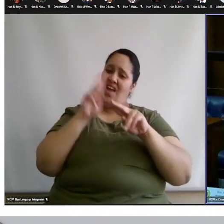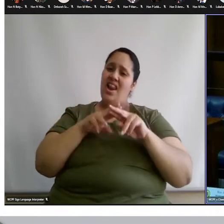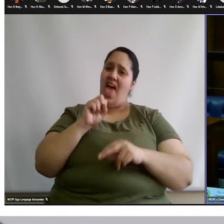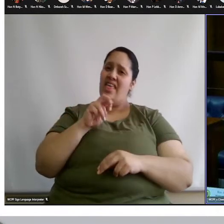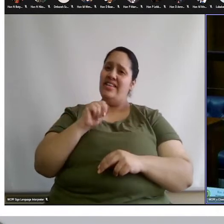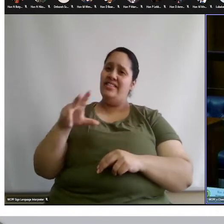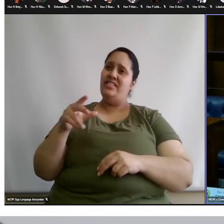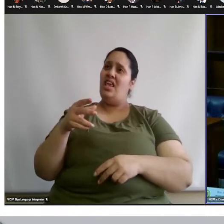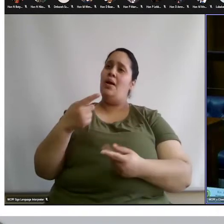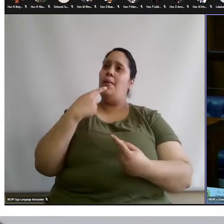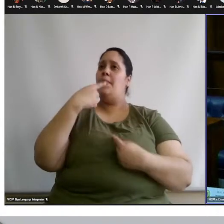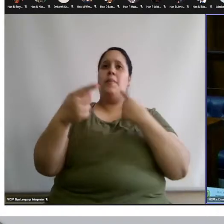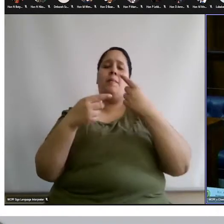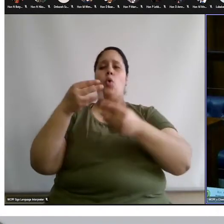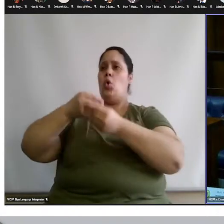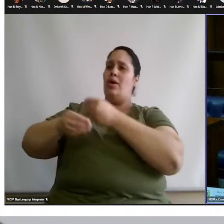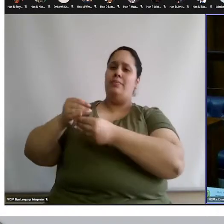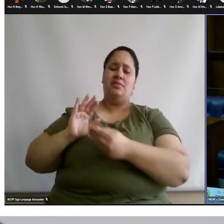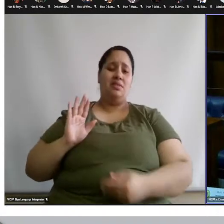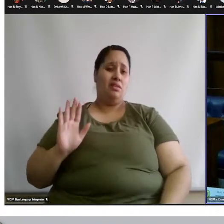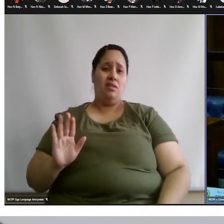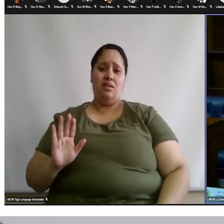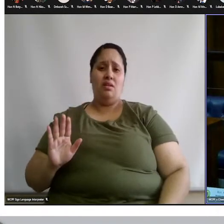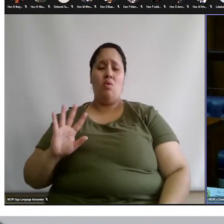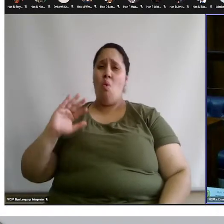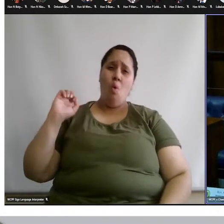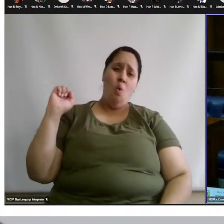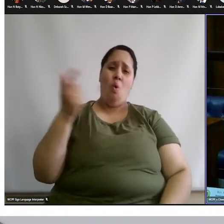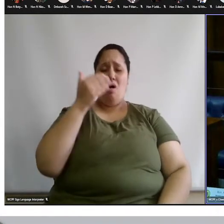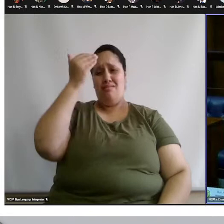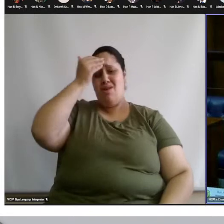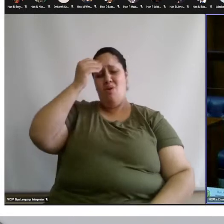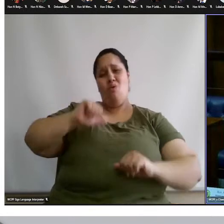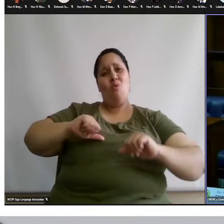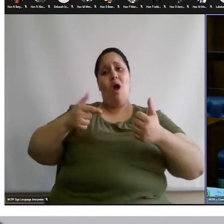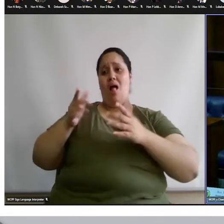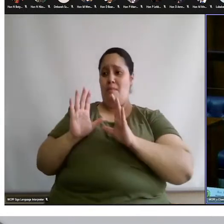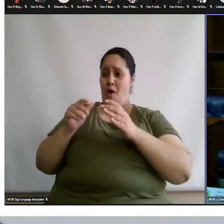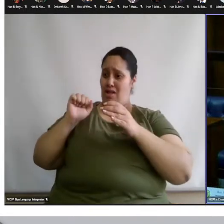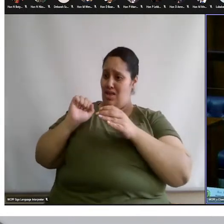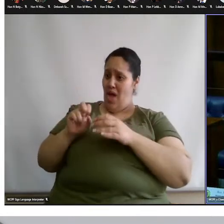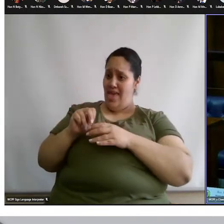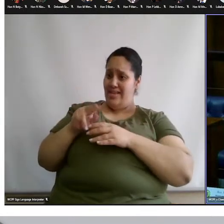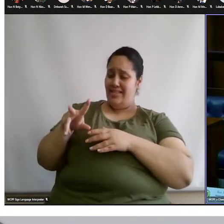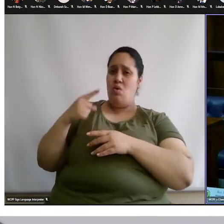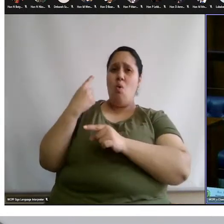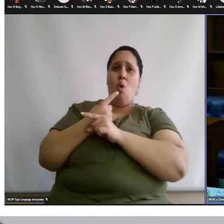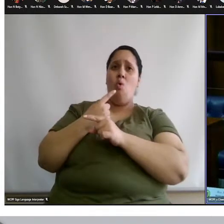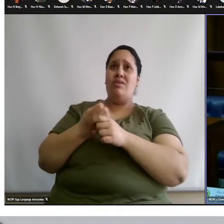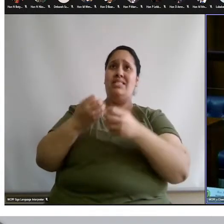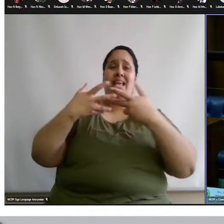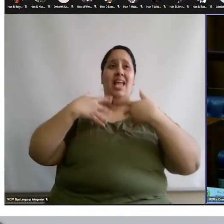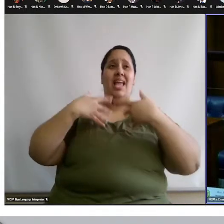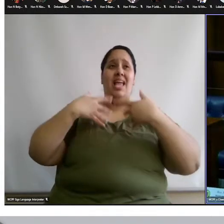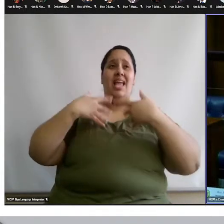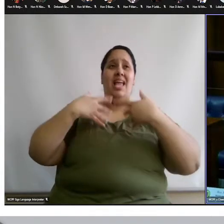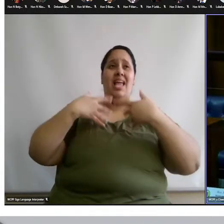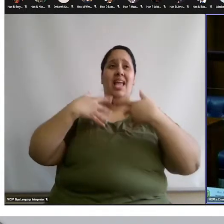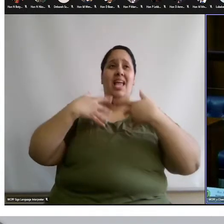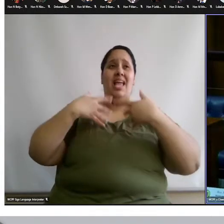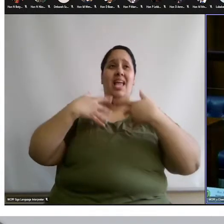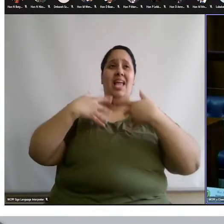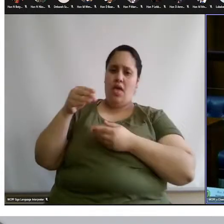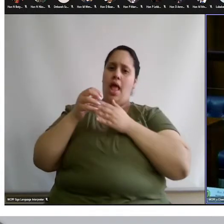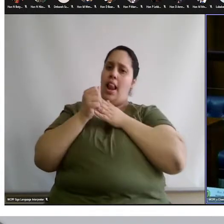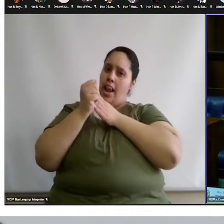korrupsie. Dis regtig waar alom bekend, 'n party wat hierdie land op sy knieë het weens korrupsie, en hulle is in beheer